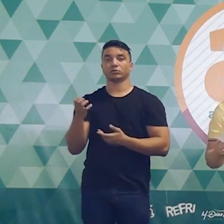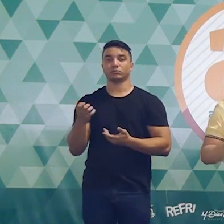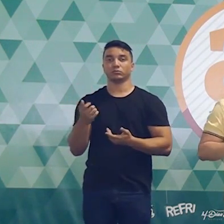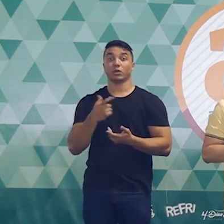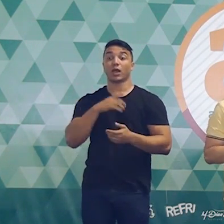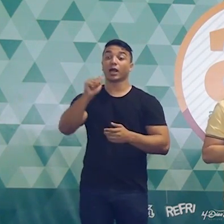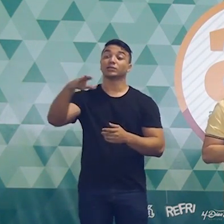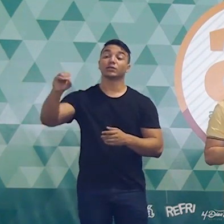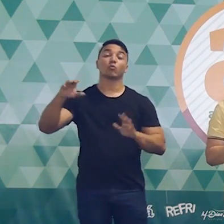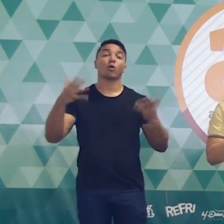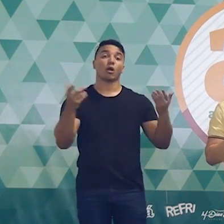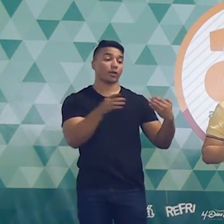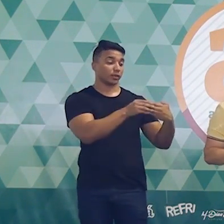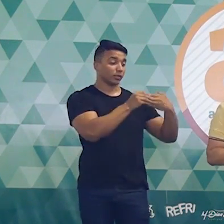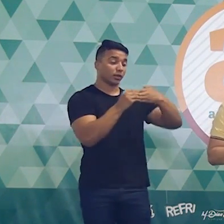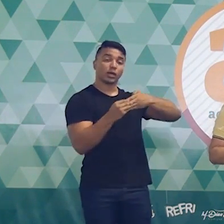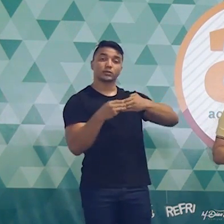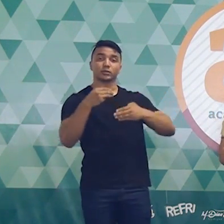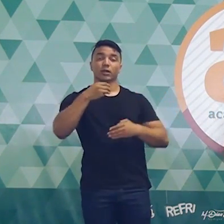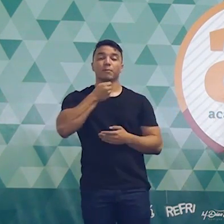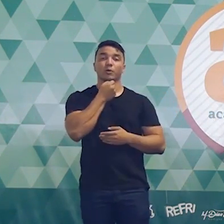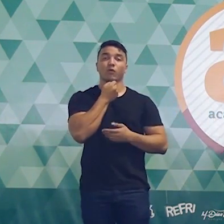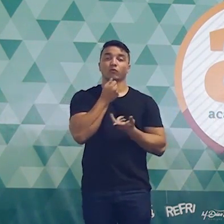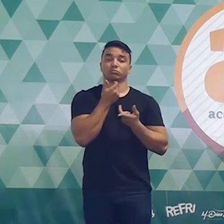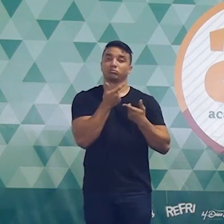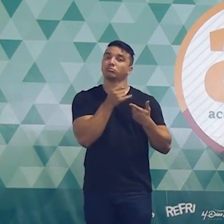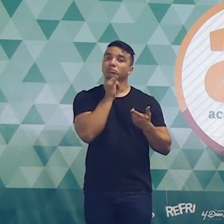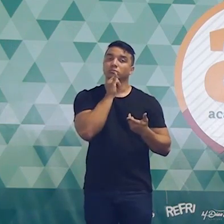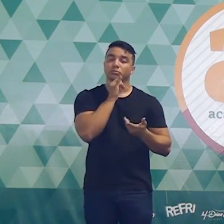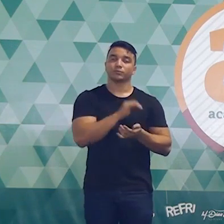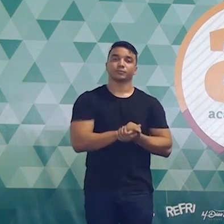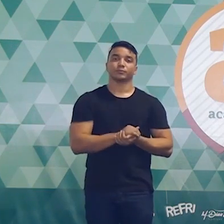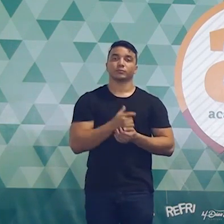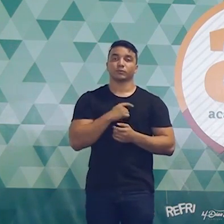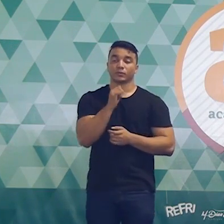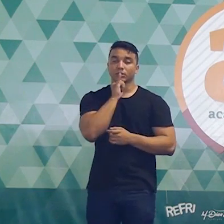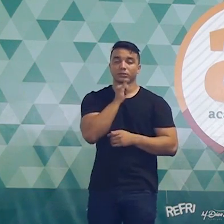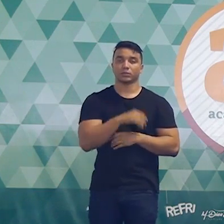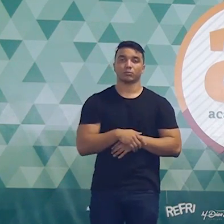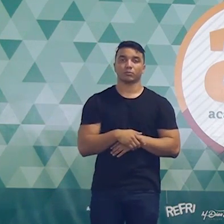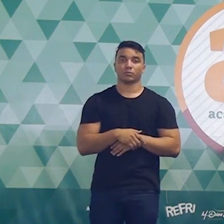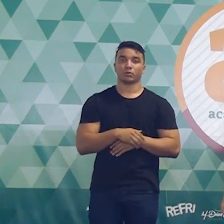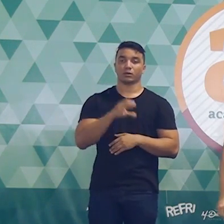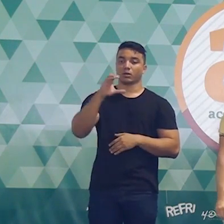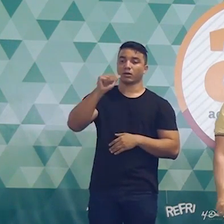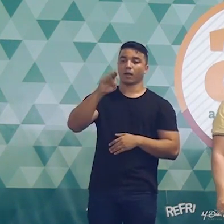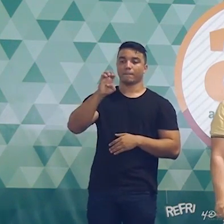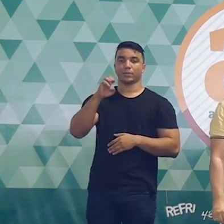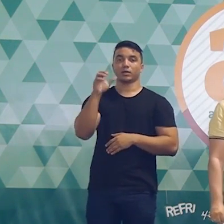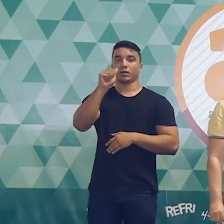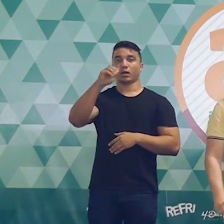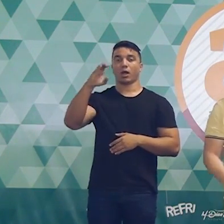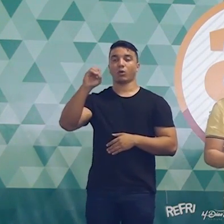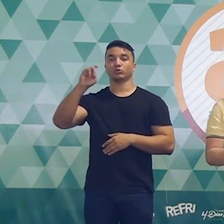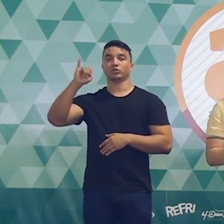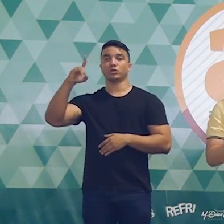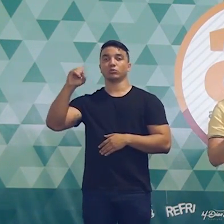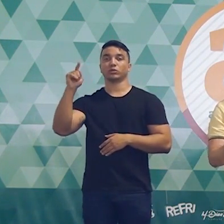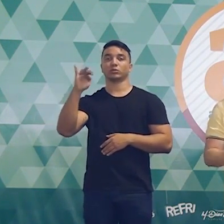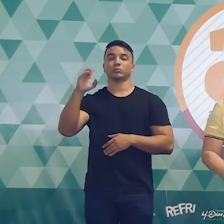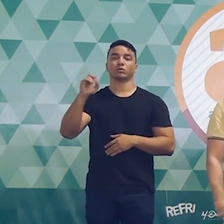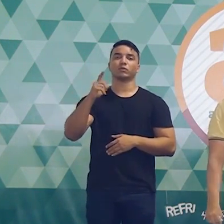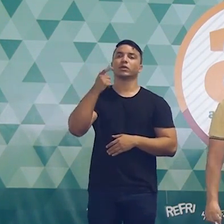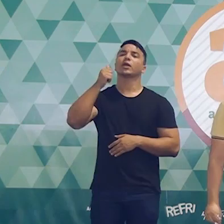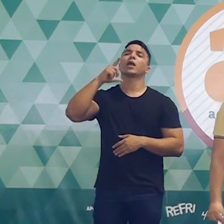trazer o microfone. O melhor exemplo que eu posso te dar de detalhamento é o seguinte, ó. Cabe ao Diego trazer um microfone. Agente,